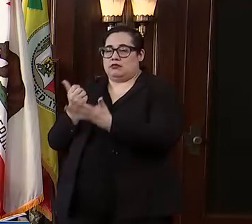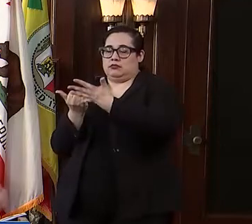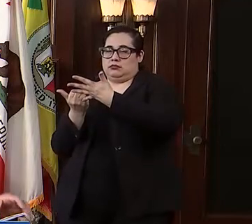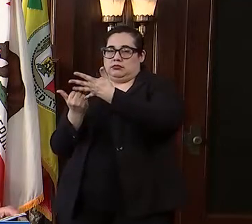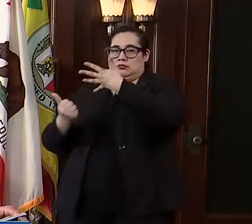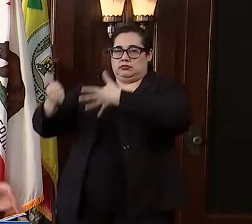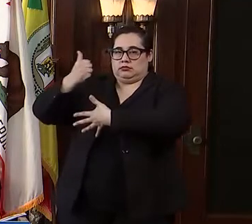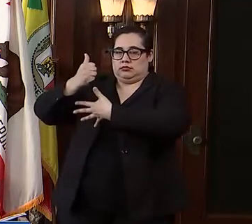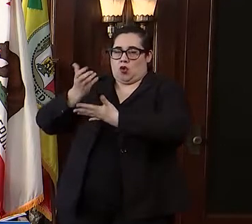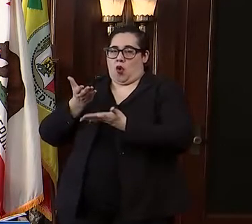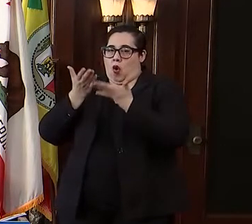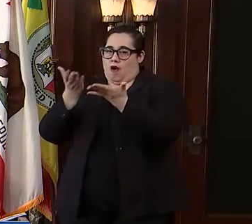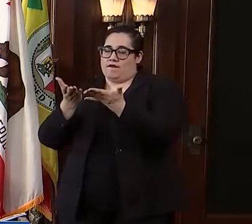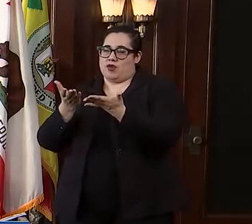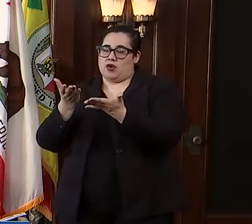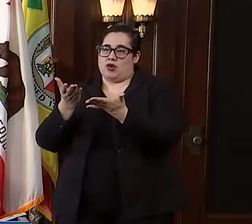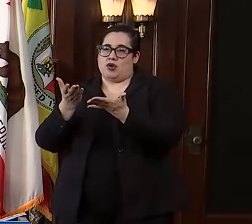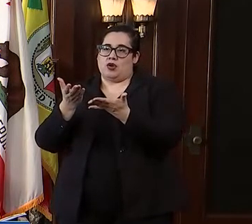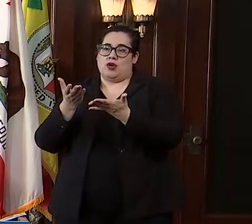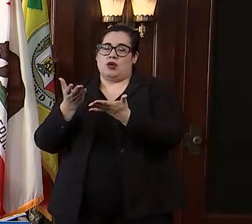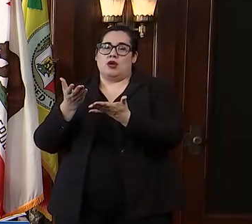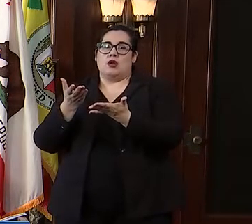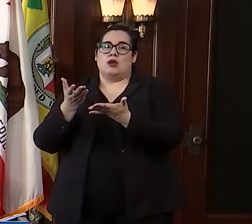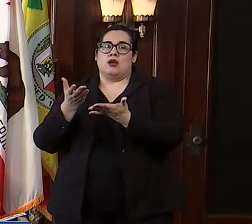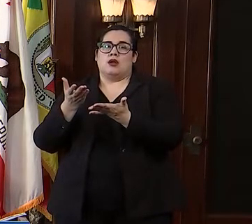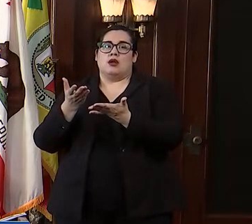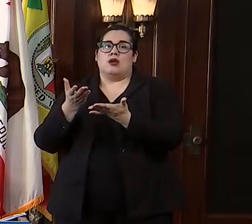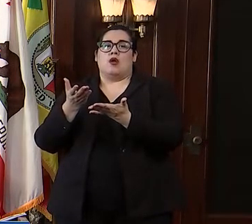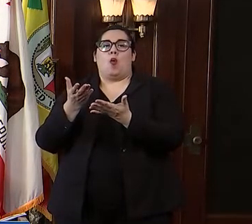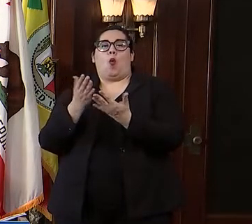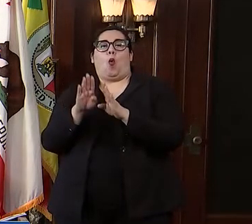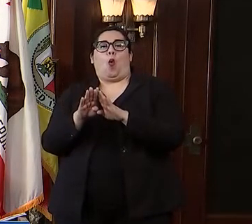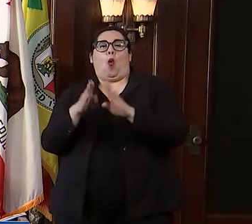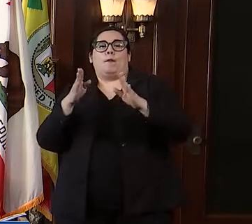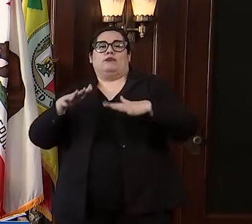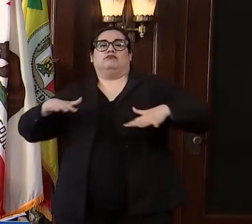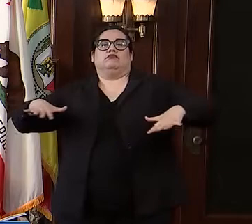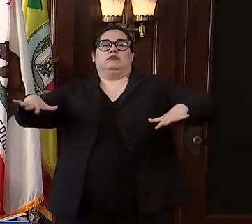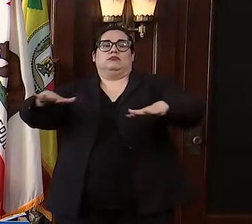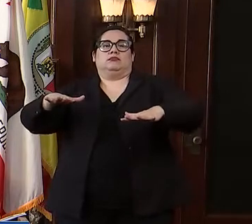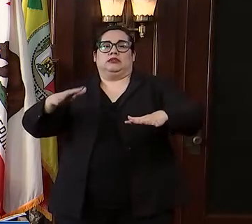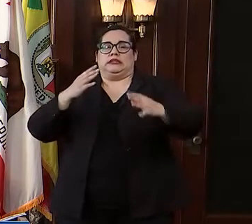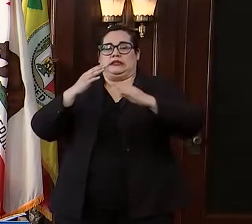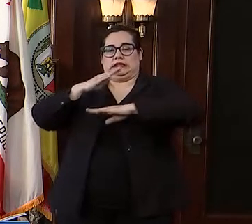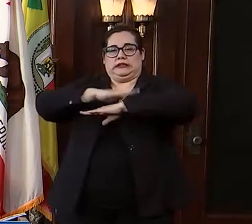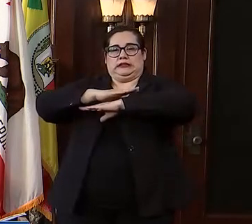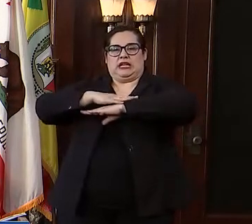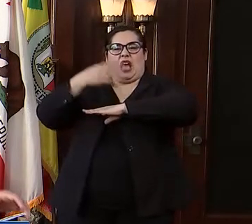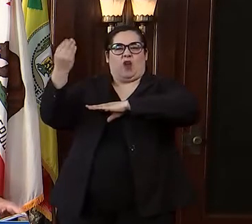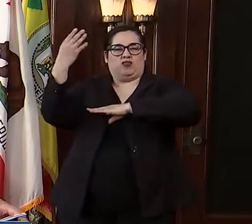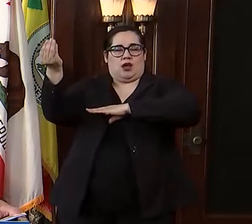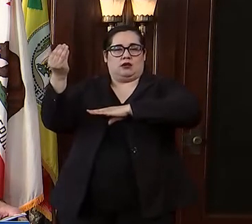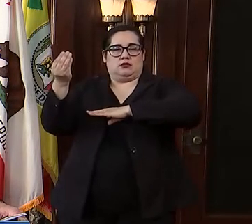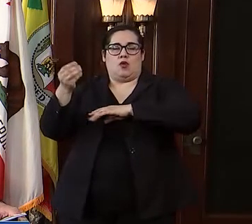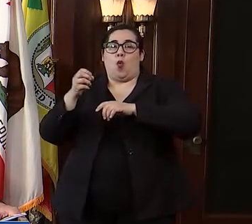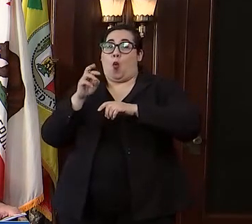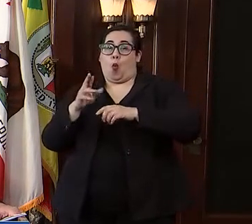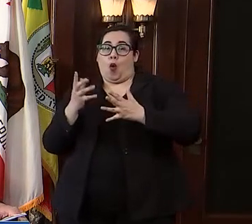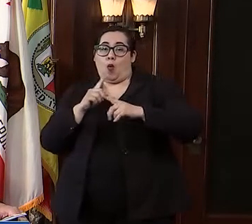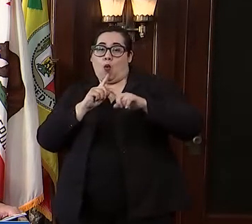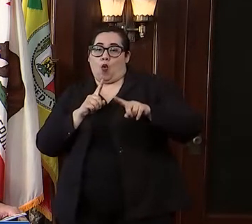prioridad ofrecer comedores al aire libre o ordenar para llevar, y se limita